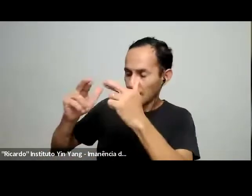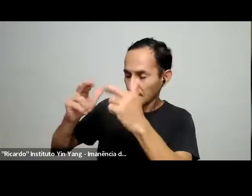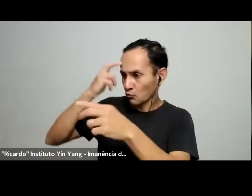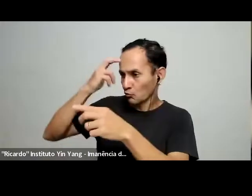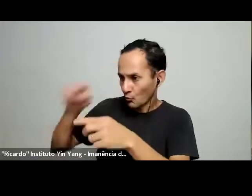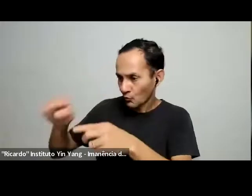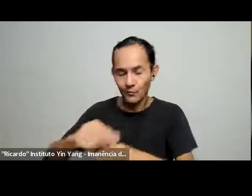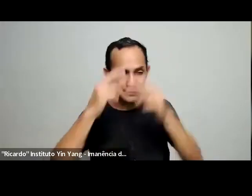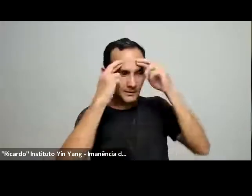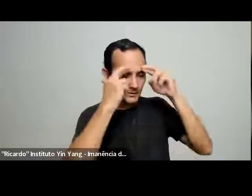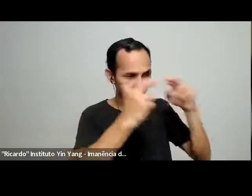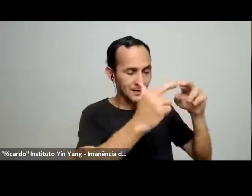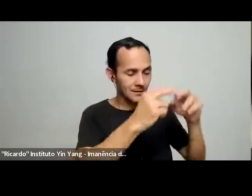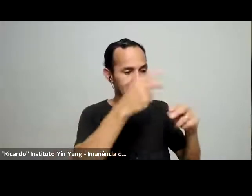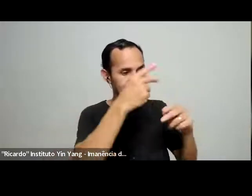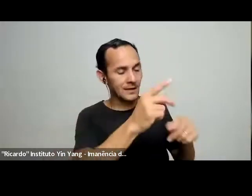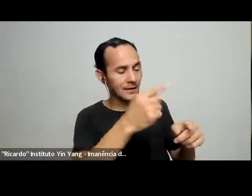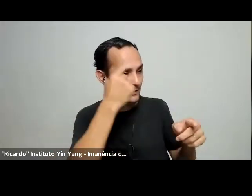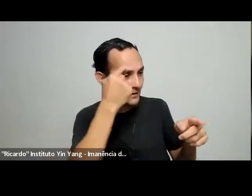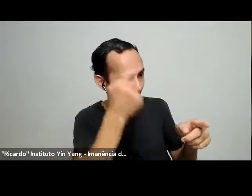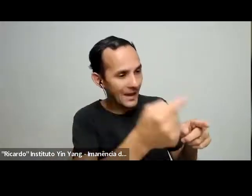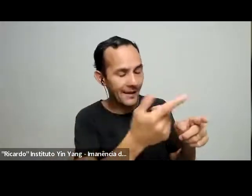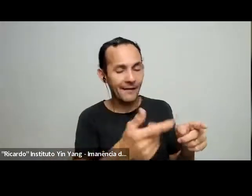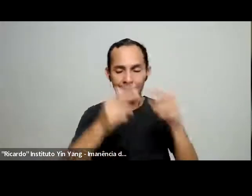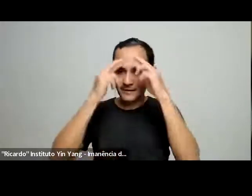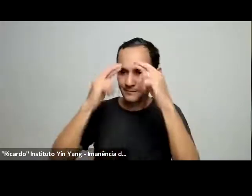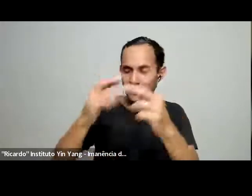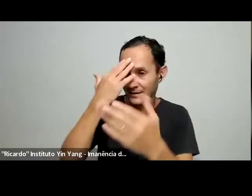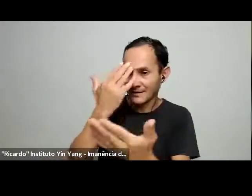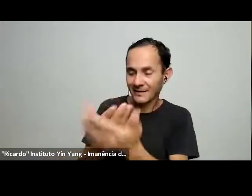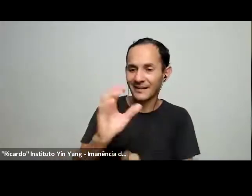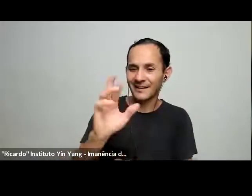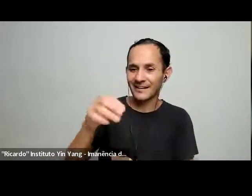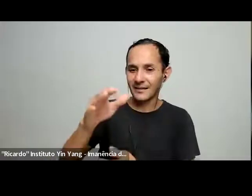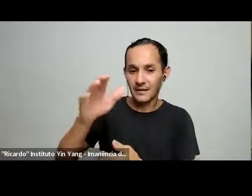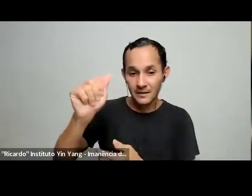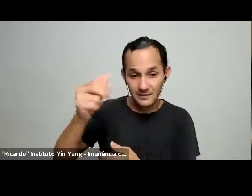socioculturais, as diferenças de visão, as diferenças de crença das pessoas, essa